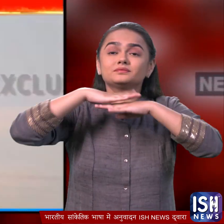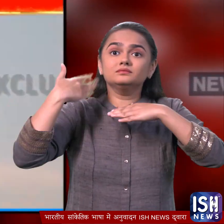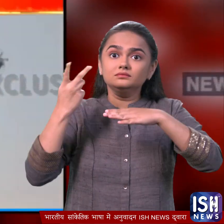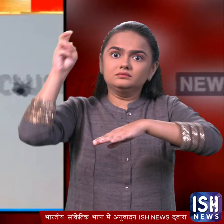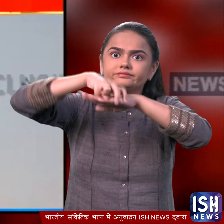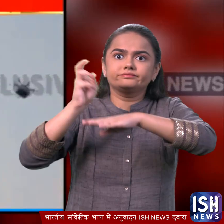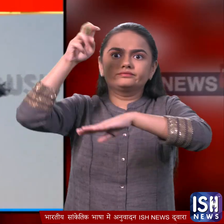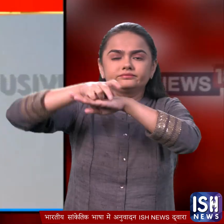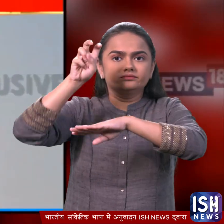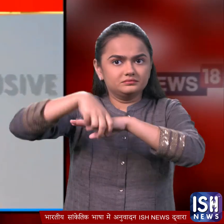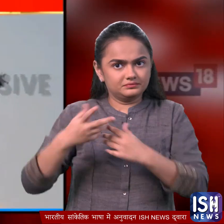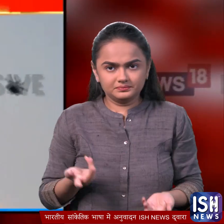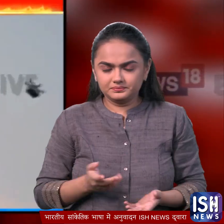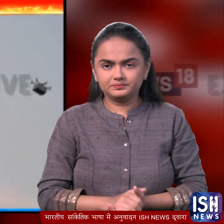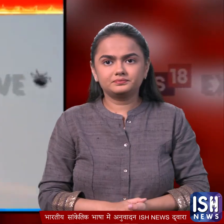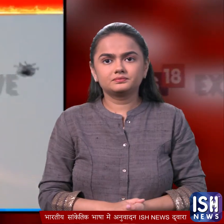दिखाई दिए।